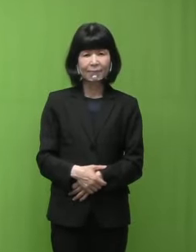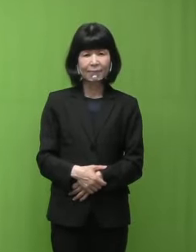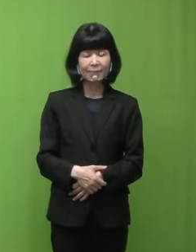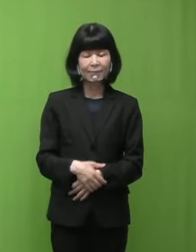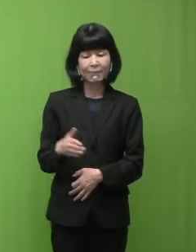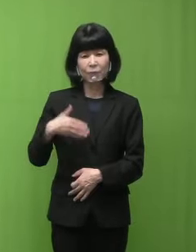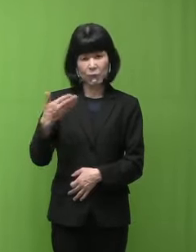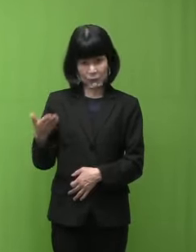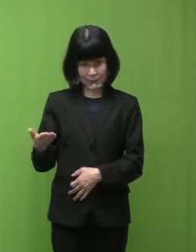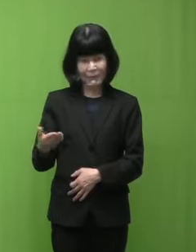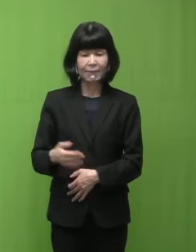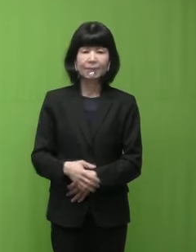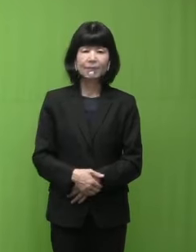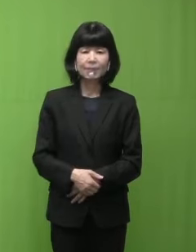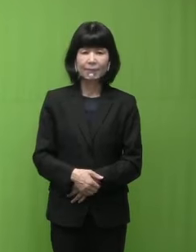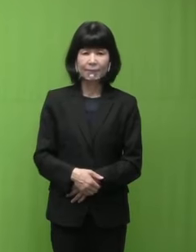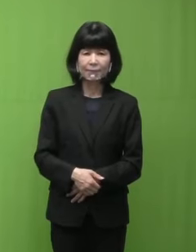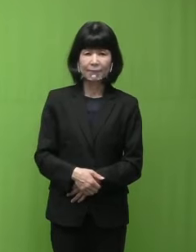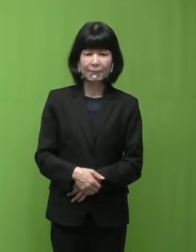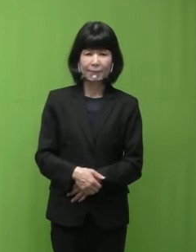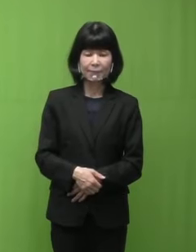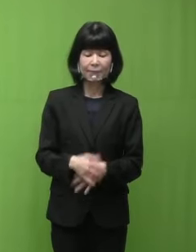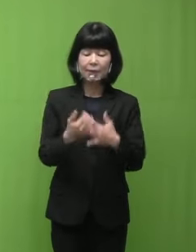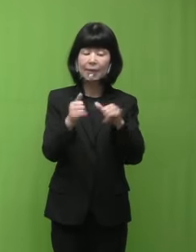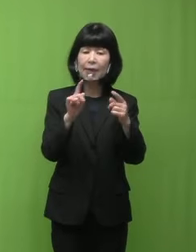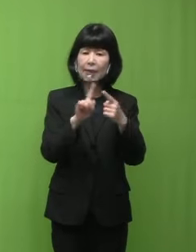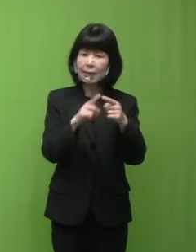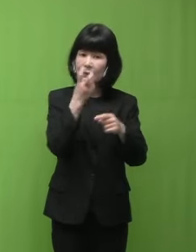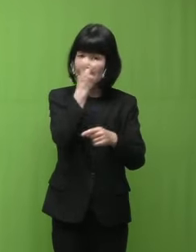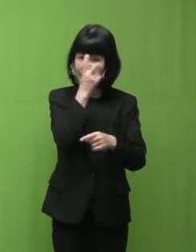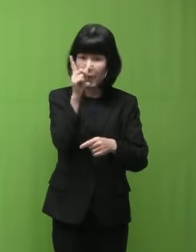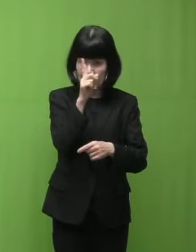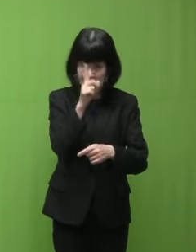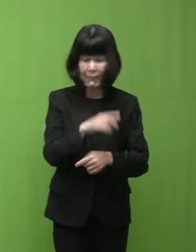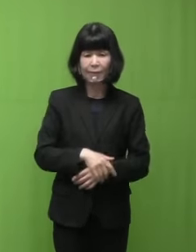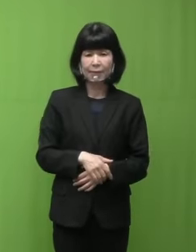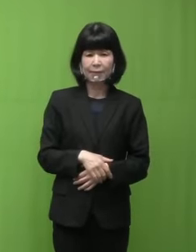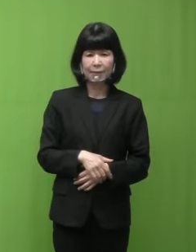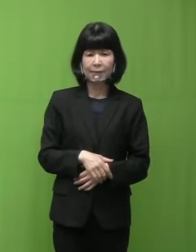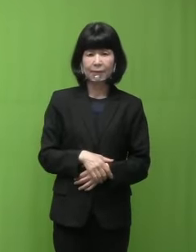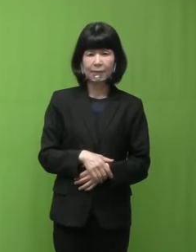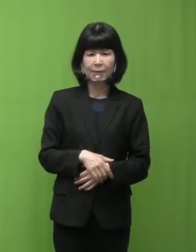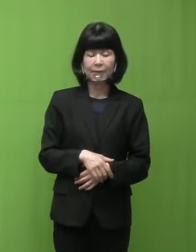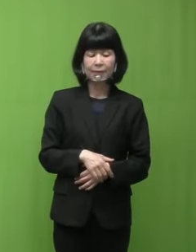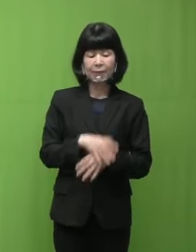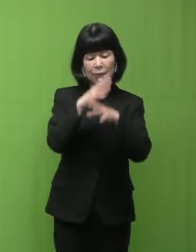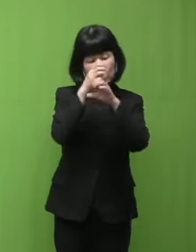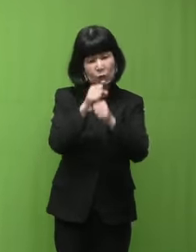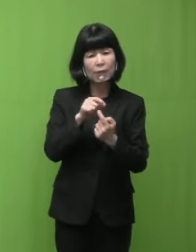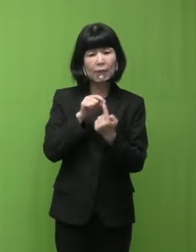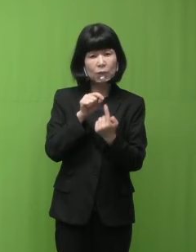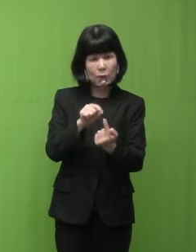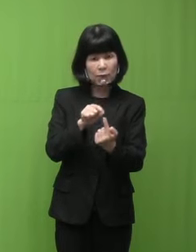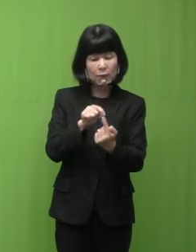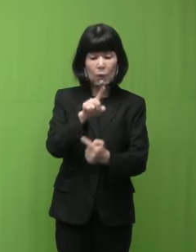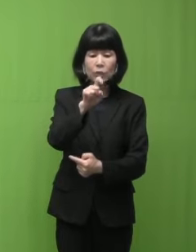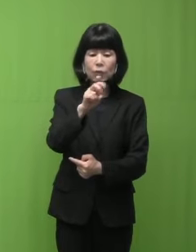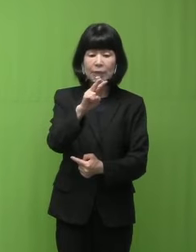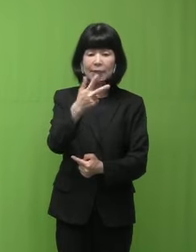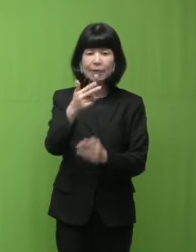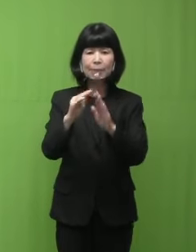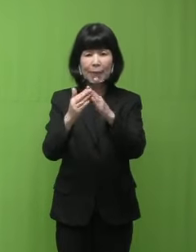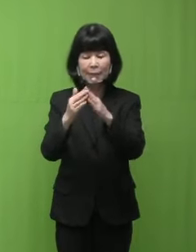次行きましょうか干支社会に検査につきましてはこの充填措置の十二直+